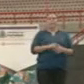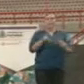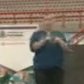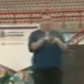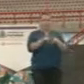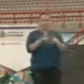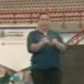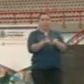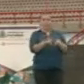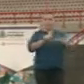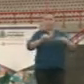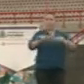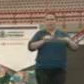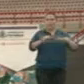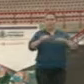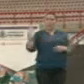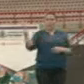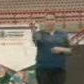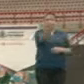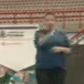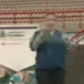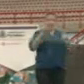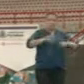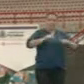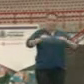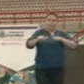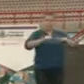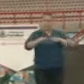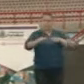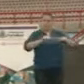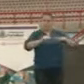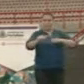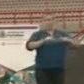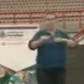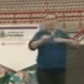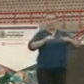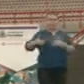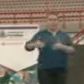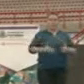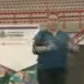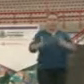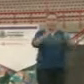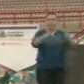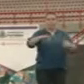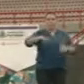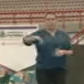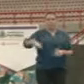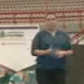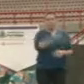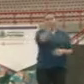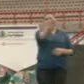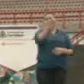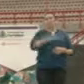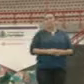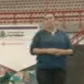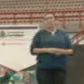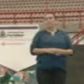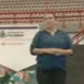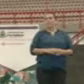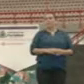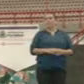trabalho. Nós temos que trabalhar. Trabalhar é um ato que leva ao caminho da salvação. Agora,